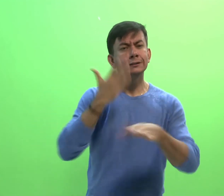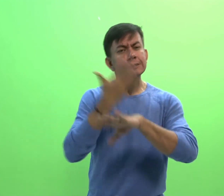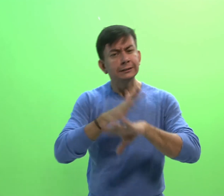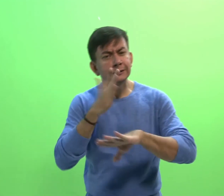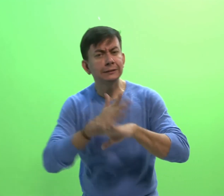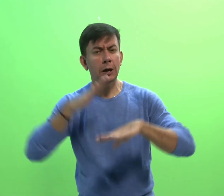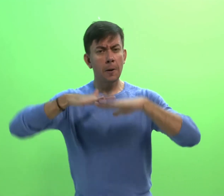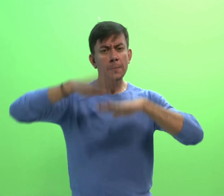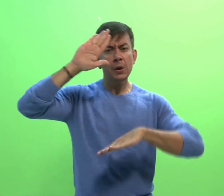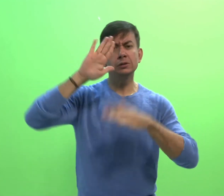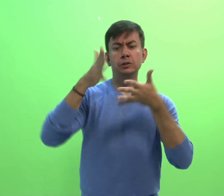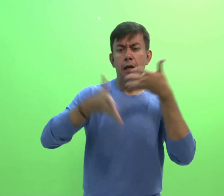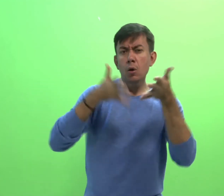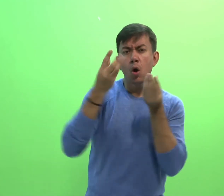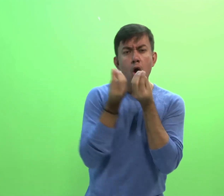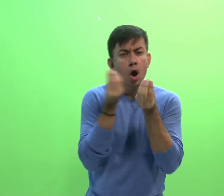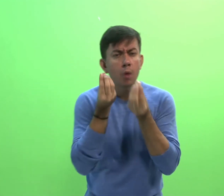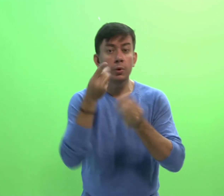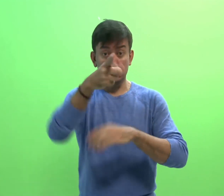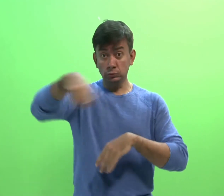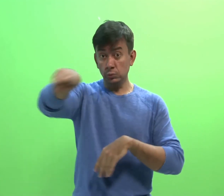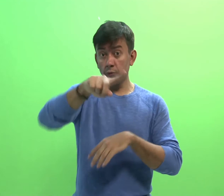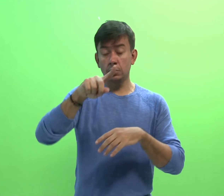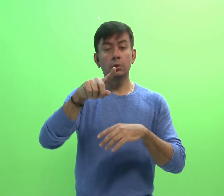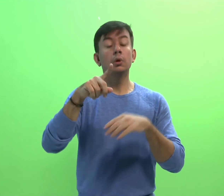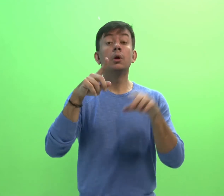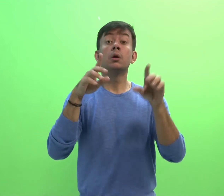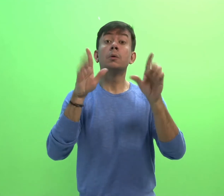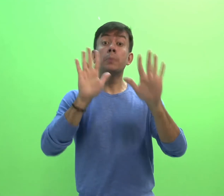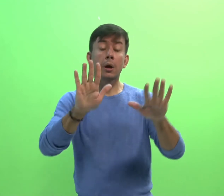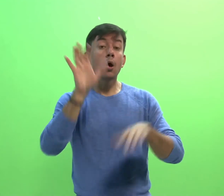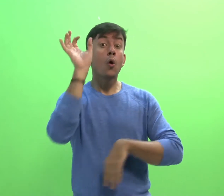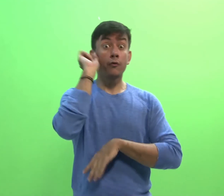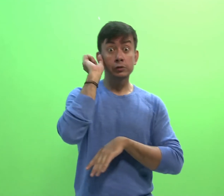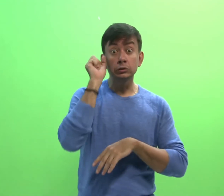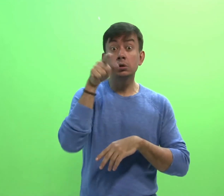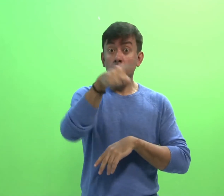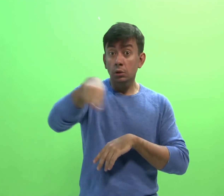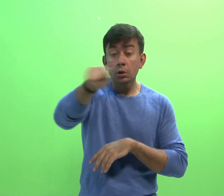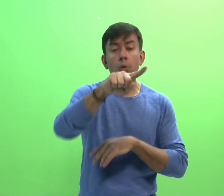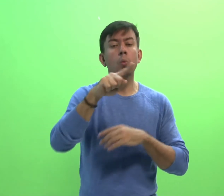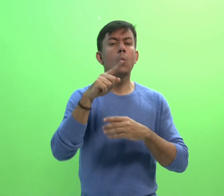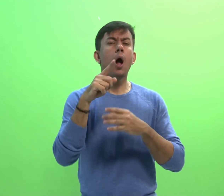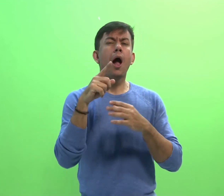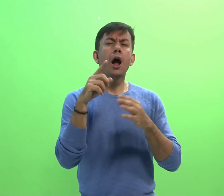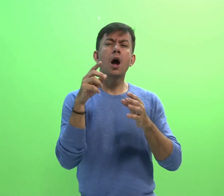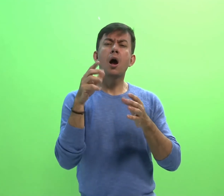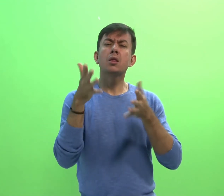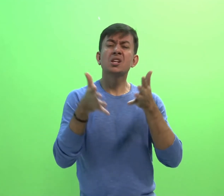possam exercitar os sinais. Mas vocês, ouvintes, não façam a língua de